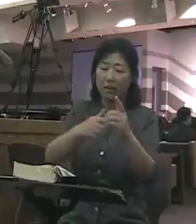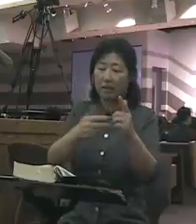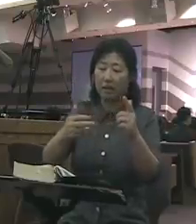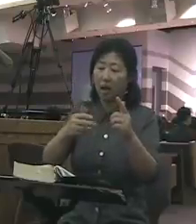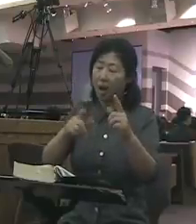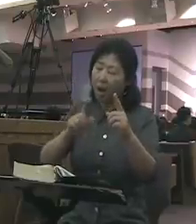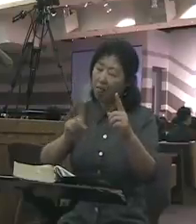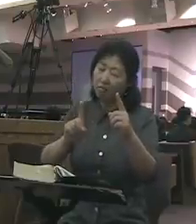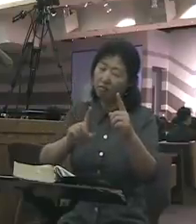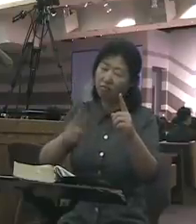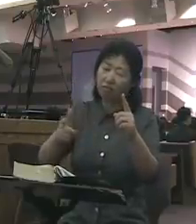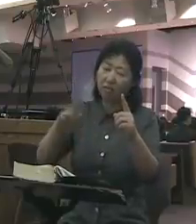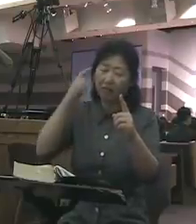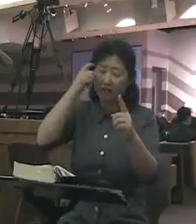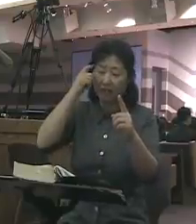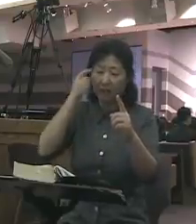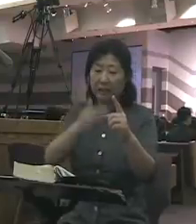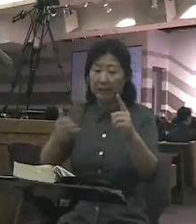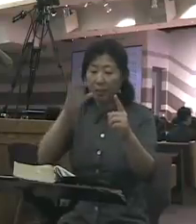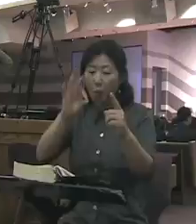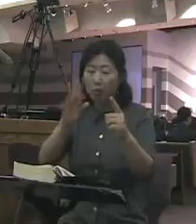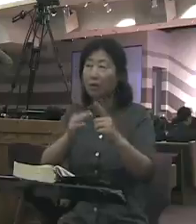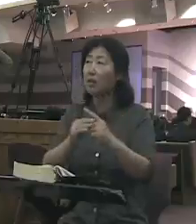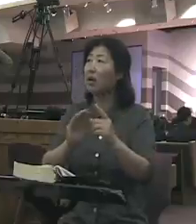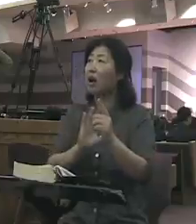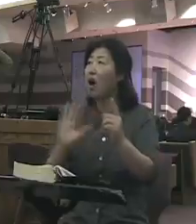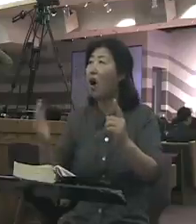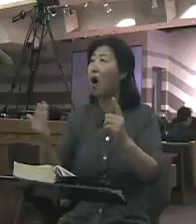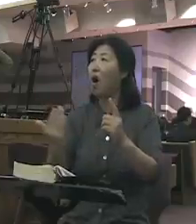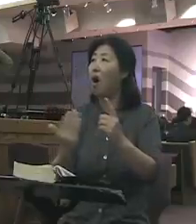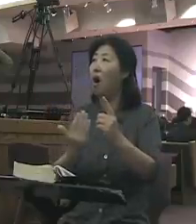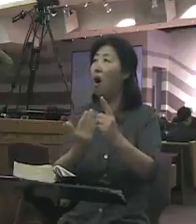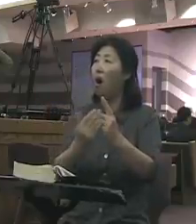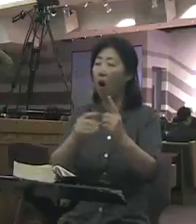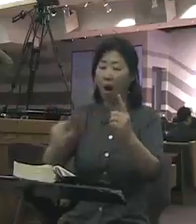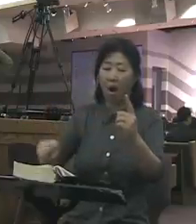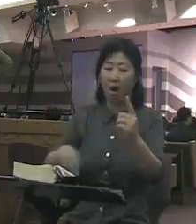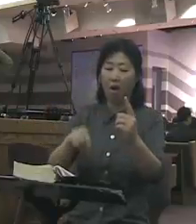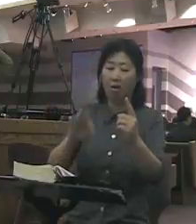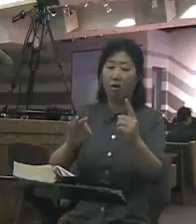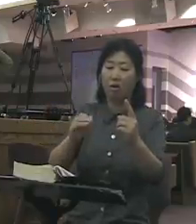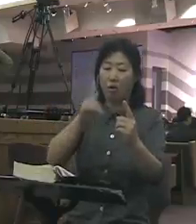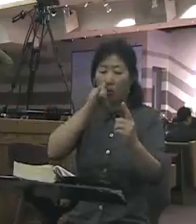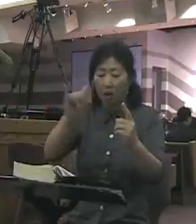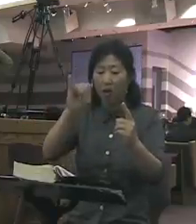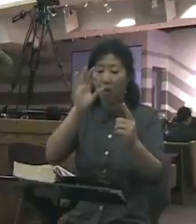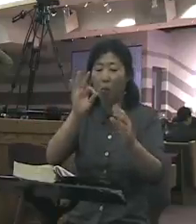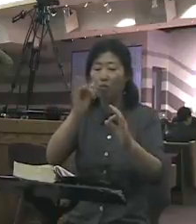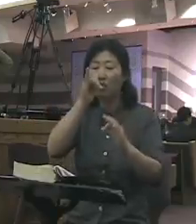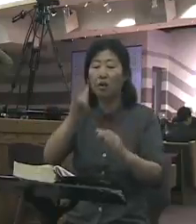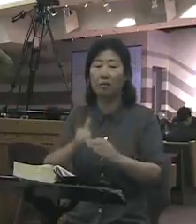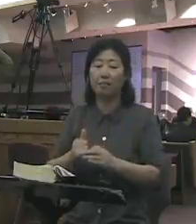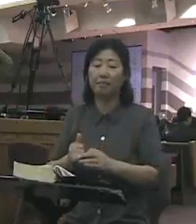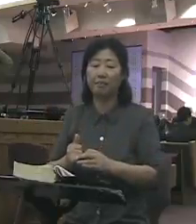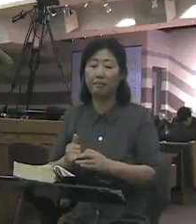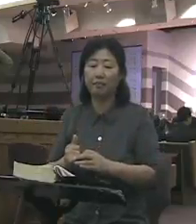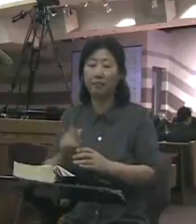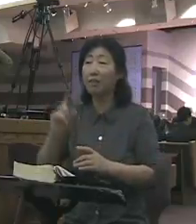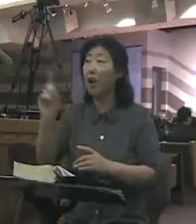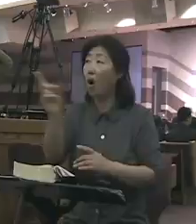갇혀 있을 때는 정말 그렇지 않은데 위대하게 보일 수 있구나. 어떻게 해서든지 그렇다면